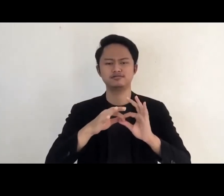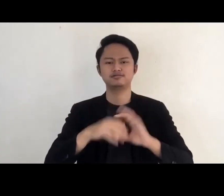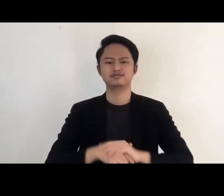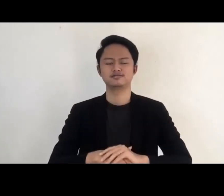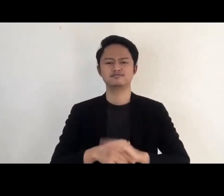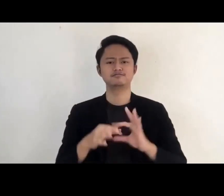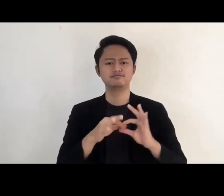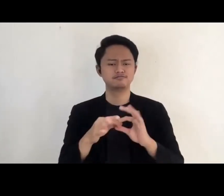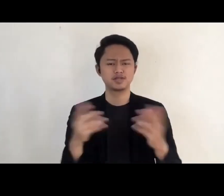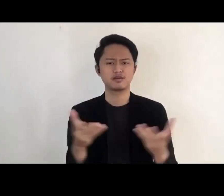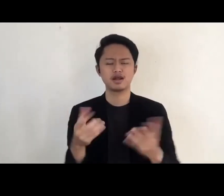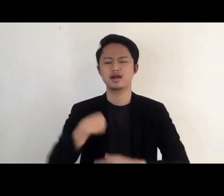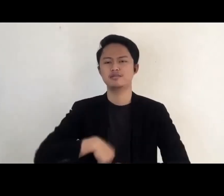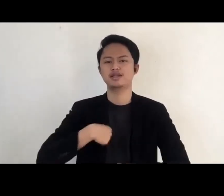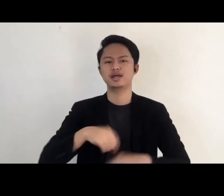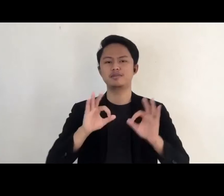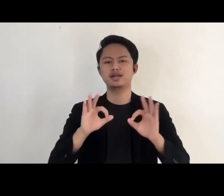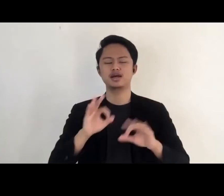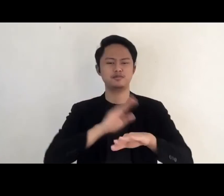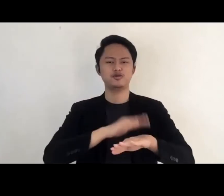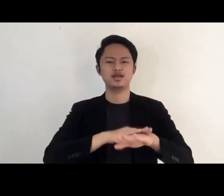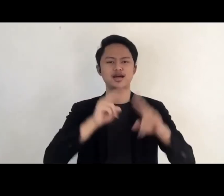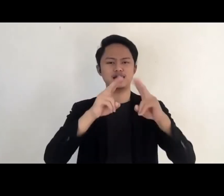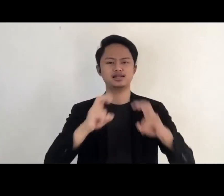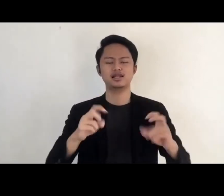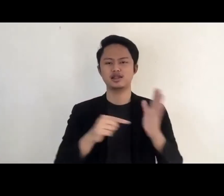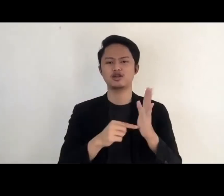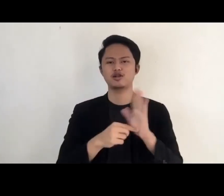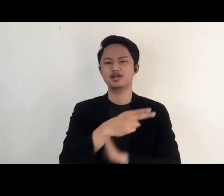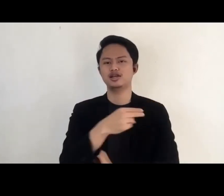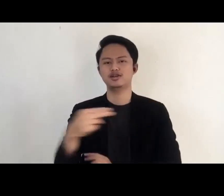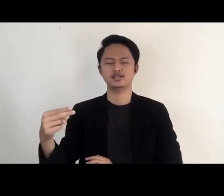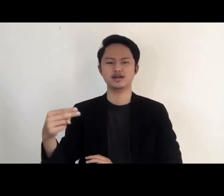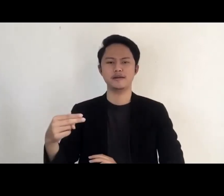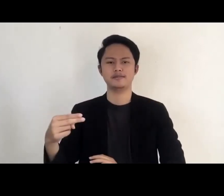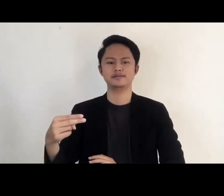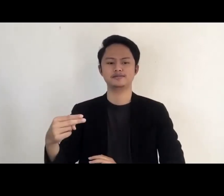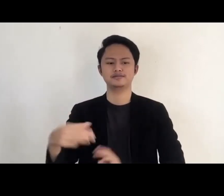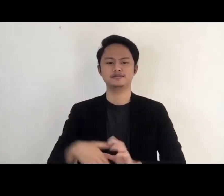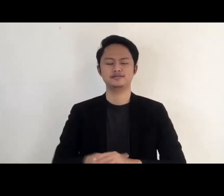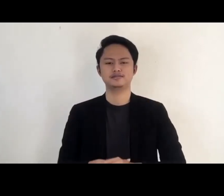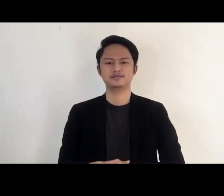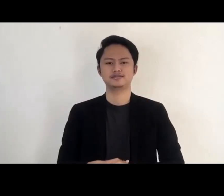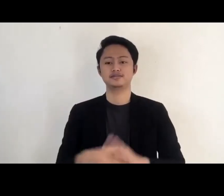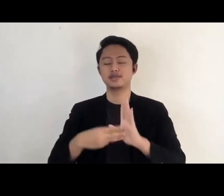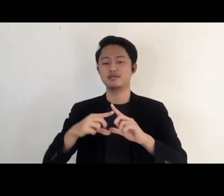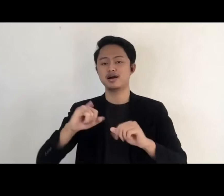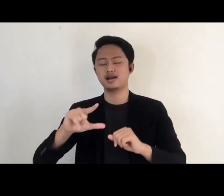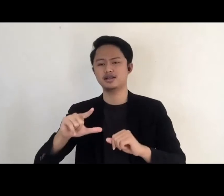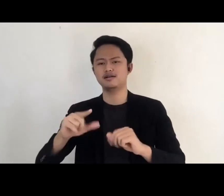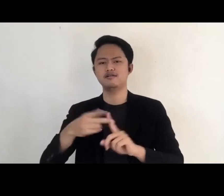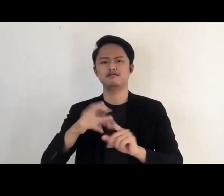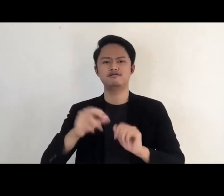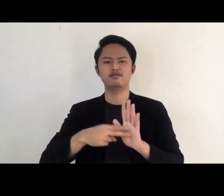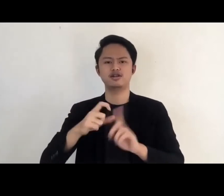bekerja sama dengan Kementerian Pendidikan, Kebudayaan, Riset dan Teknologi Republik Indonesia, Mars Wrigley Foundation selaku donor, sponsorship